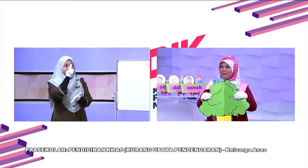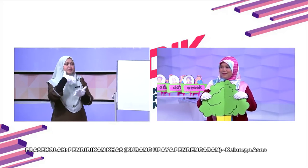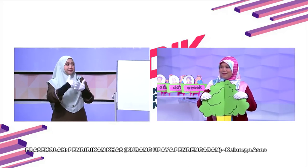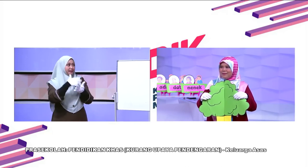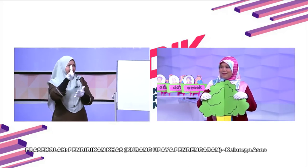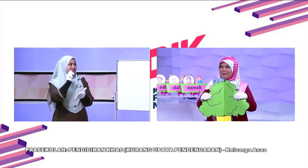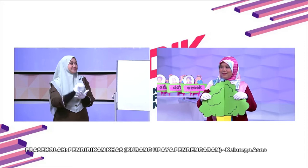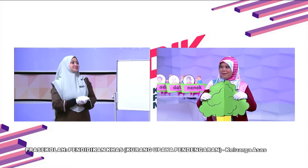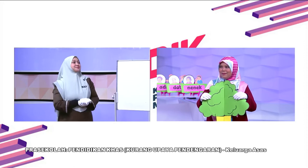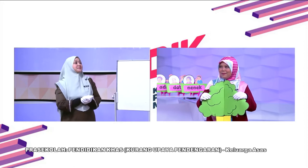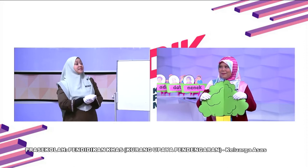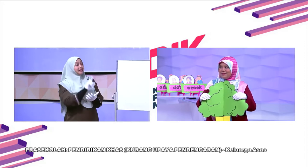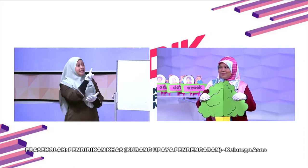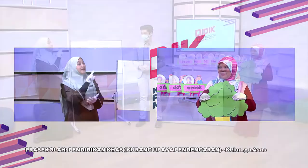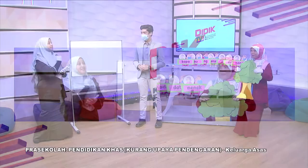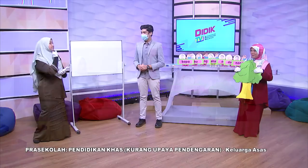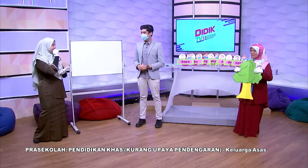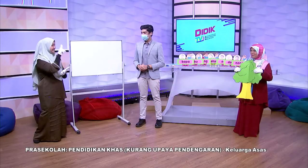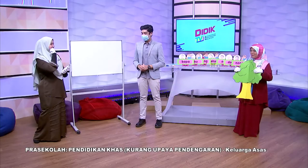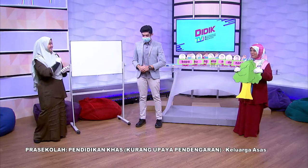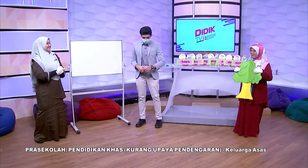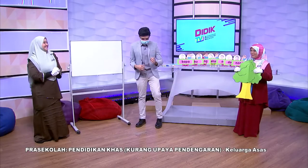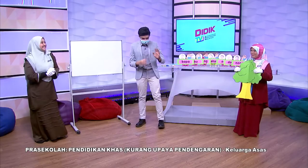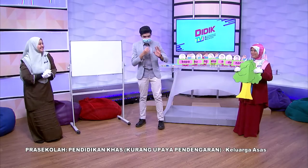1-3 set jadi aku jadi Magic Oke